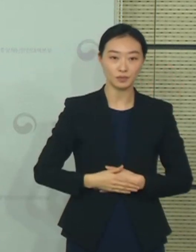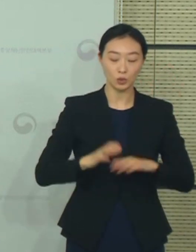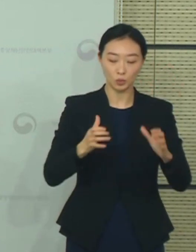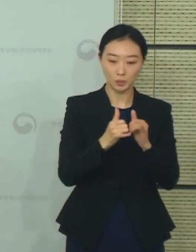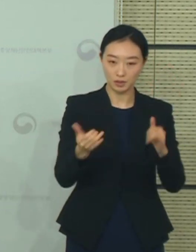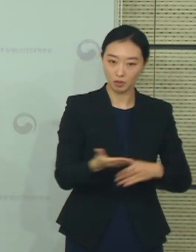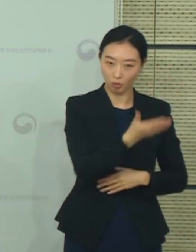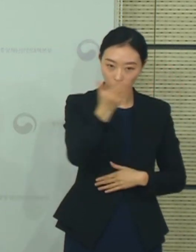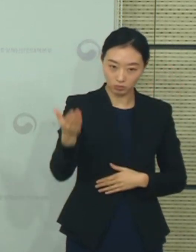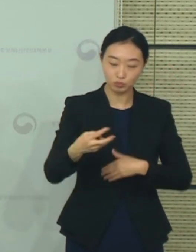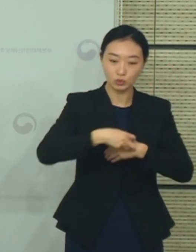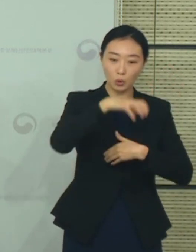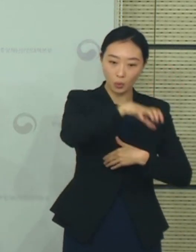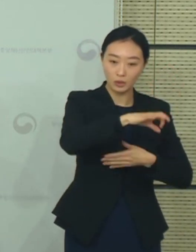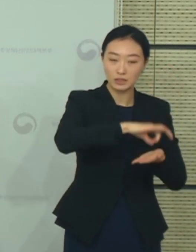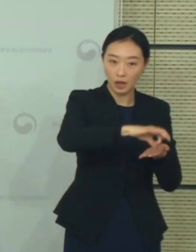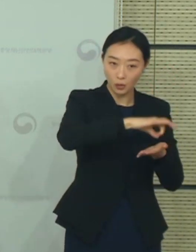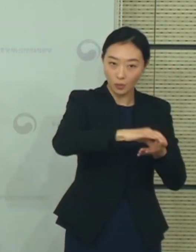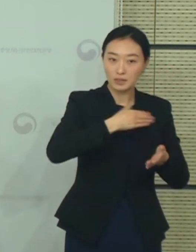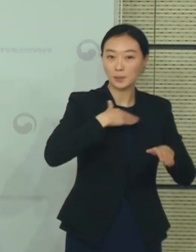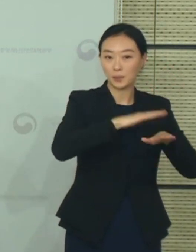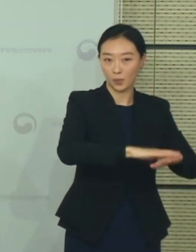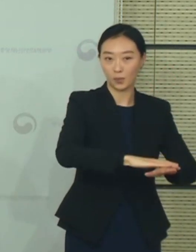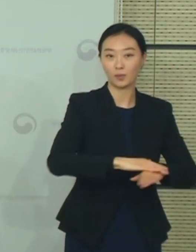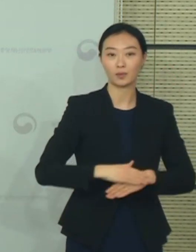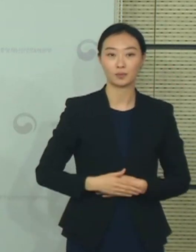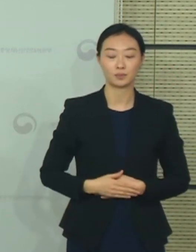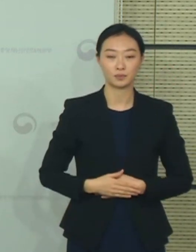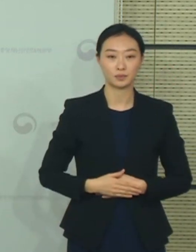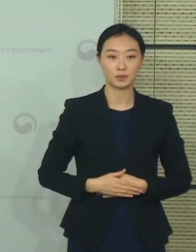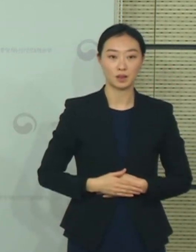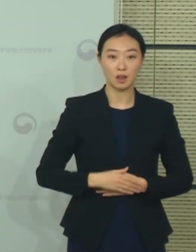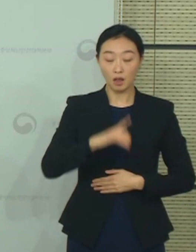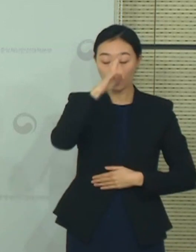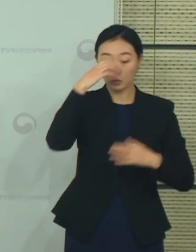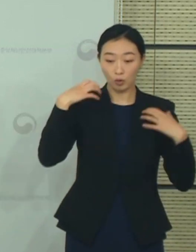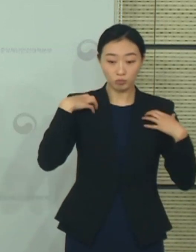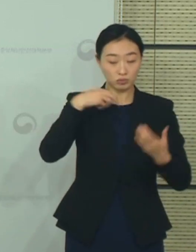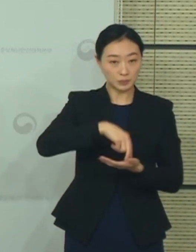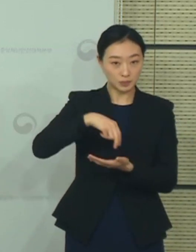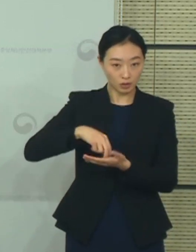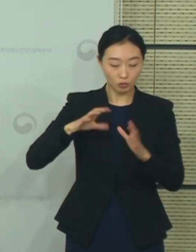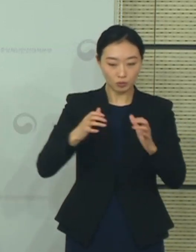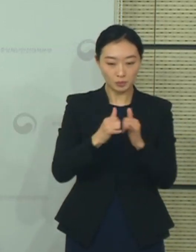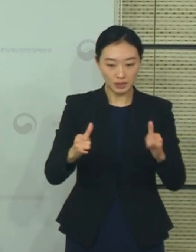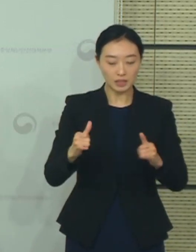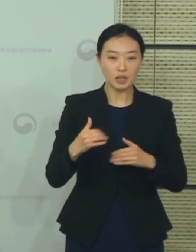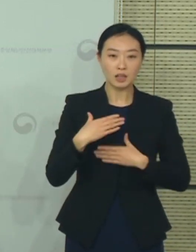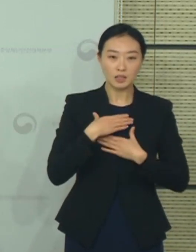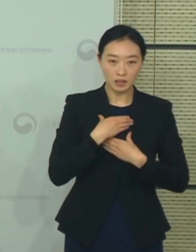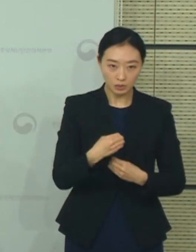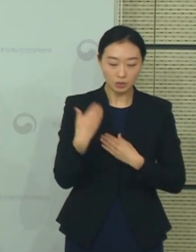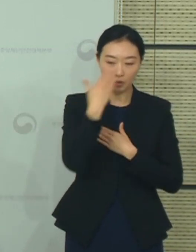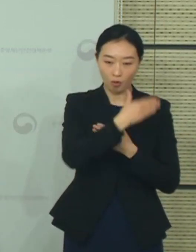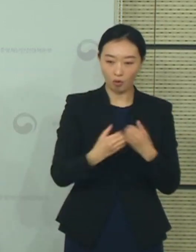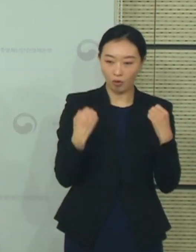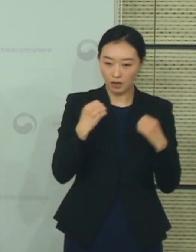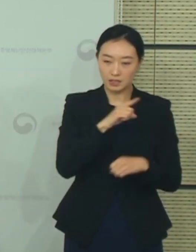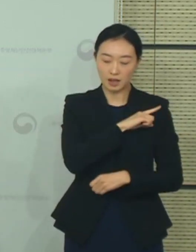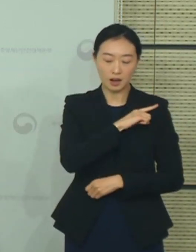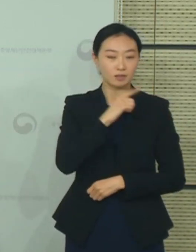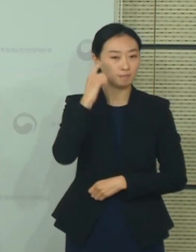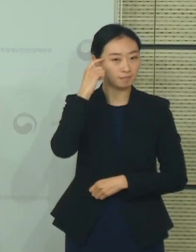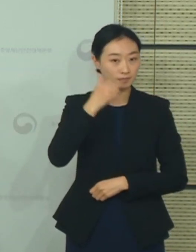참고하시기 바랍니다. 정부는 국민의 건강과 생명을 가장 중요하게 생각하며 코로나19의 유입과